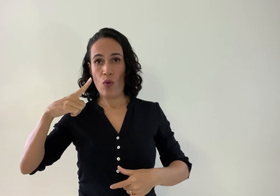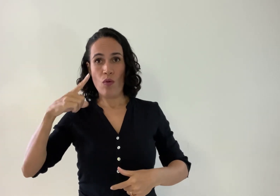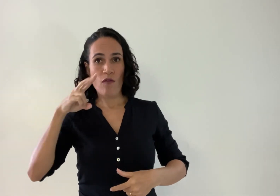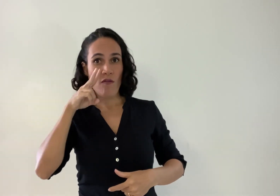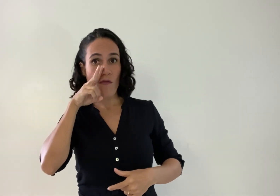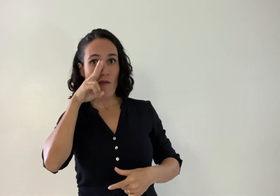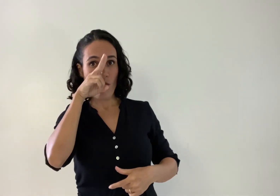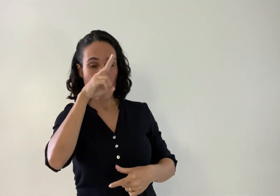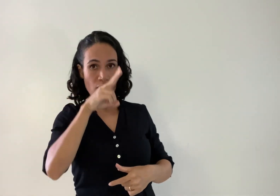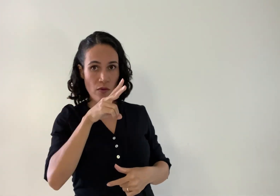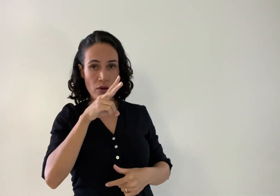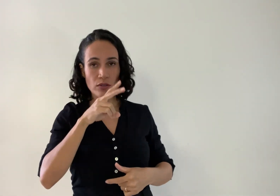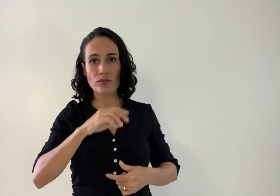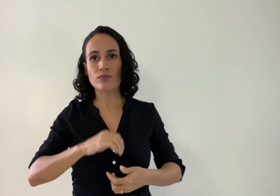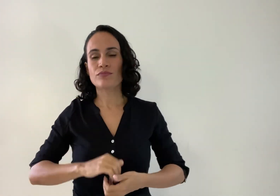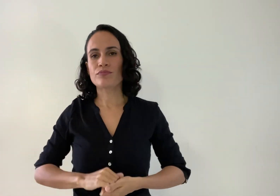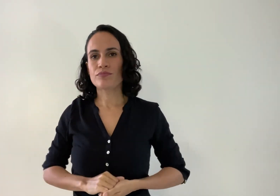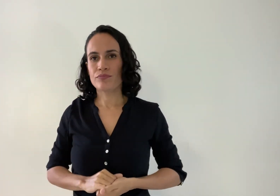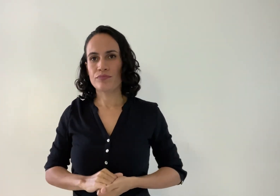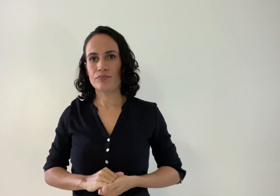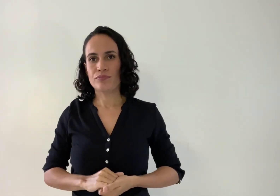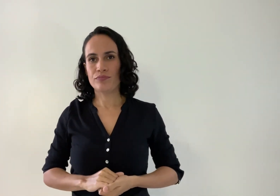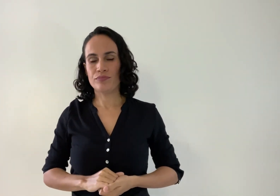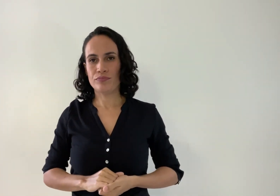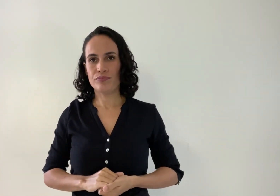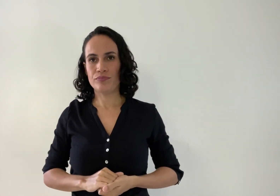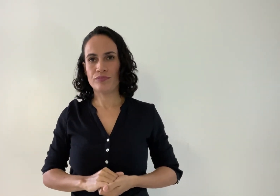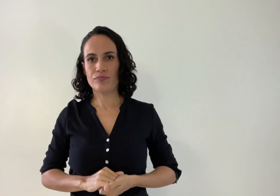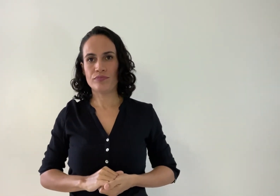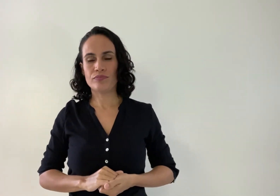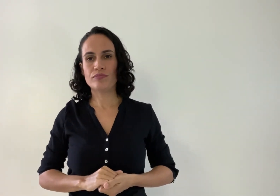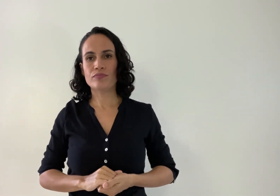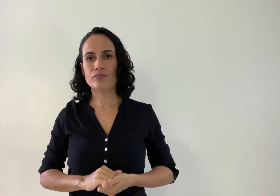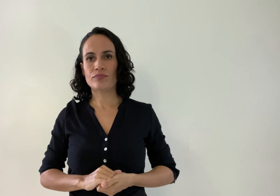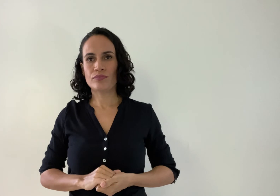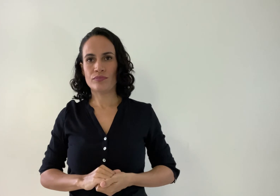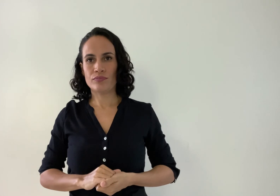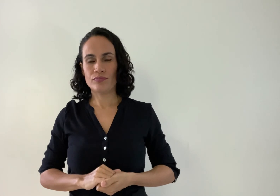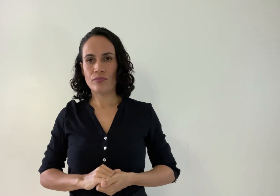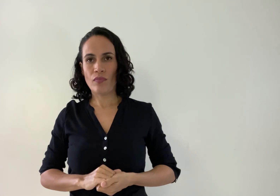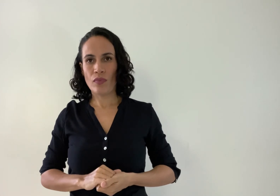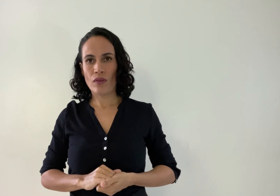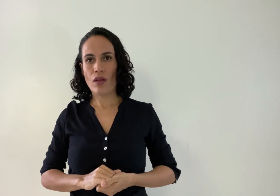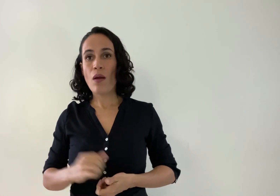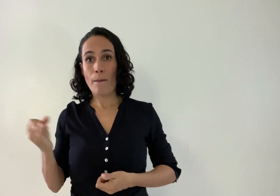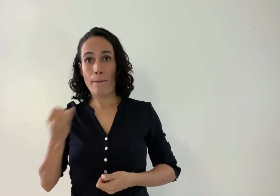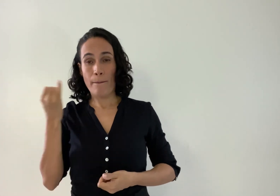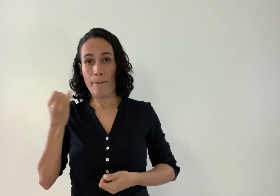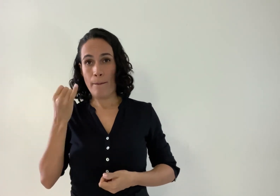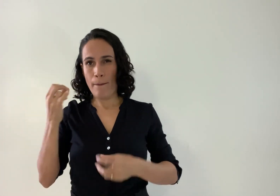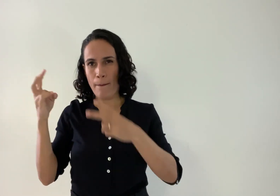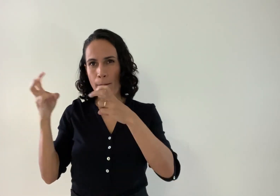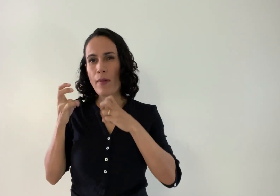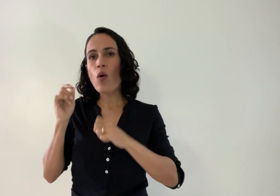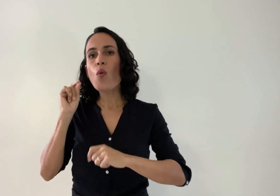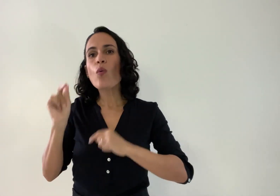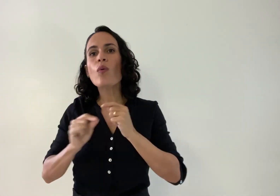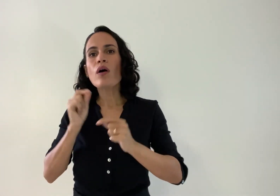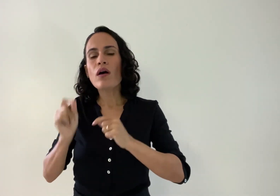raios solares, ok? Vamos em frente aqui para também perceber uma coisa. Essas zonas térmicas da Terra, entre as zonas